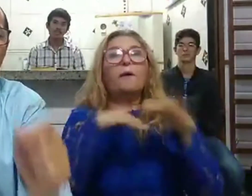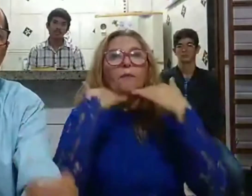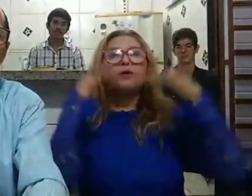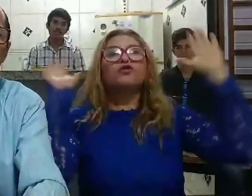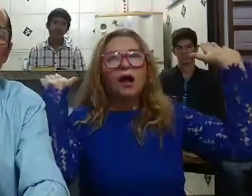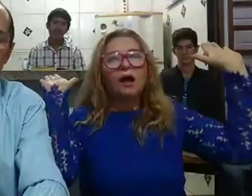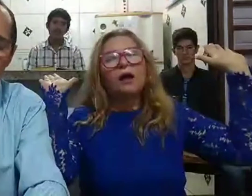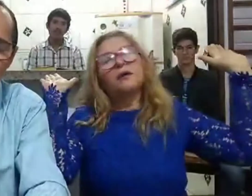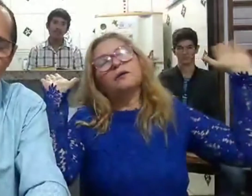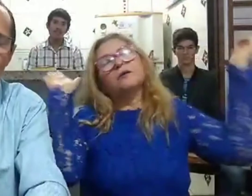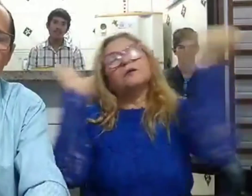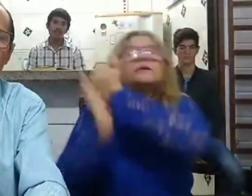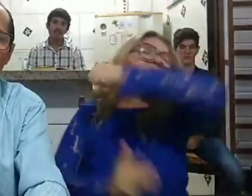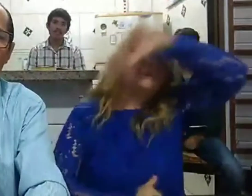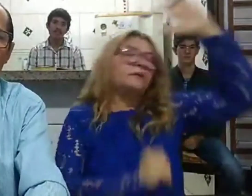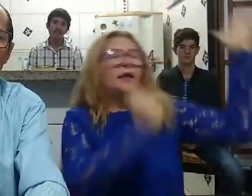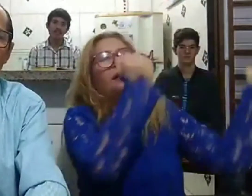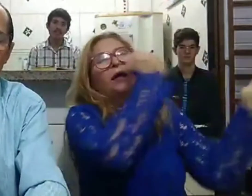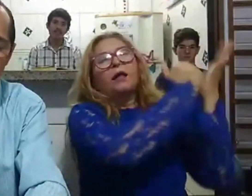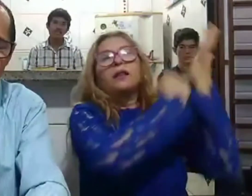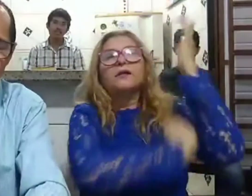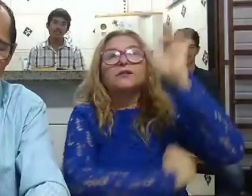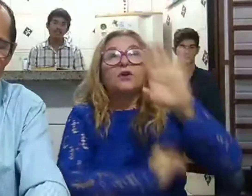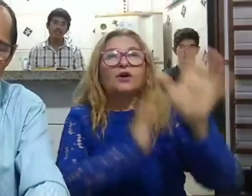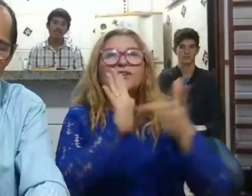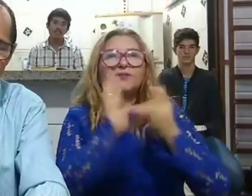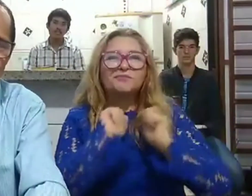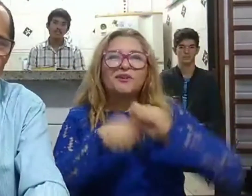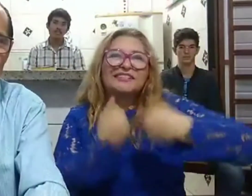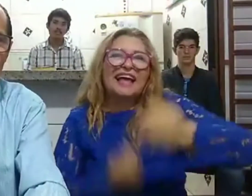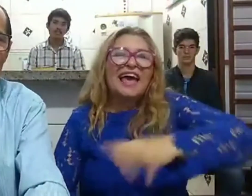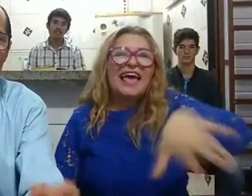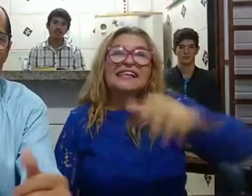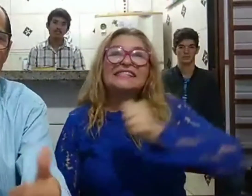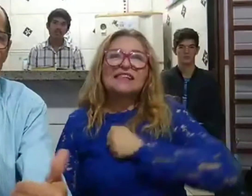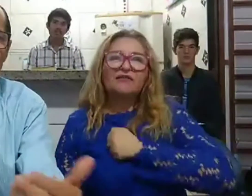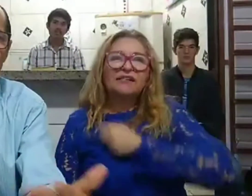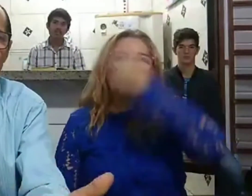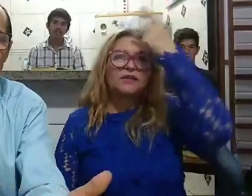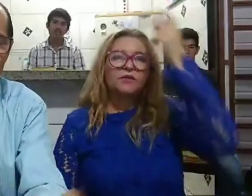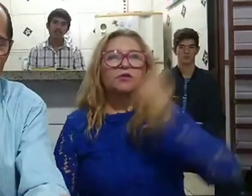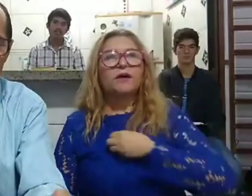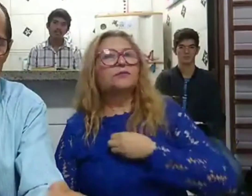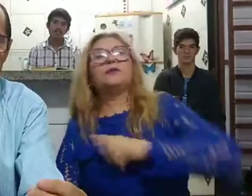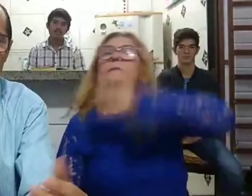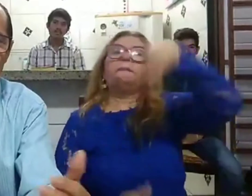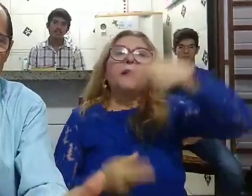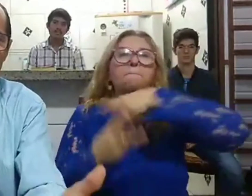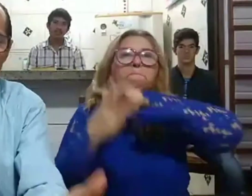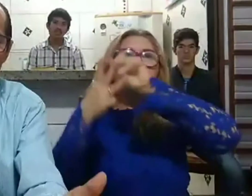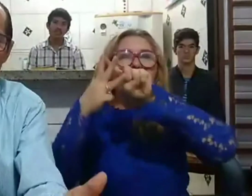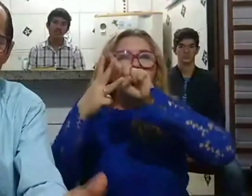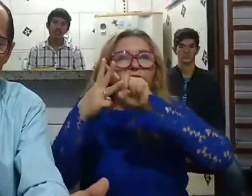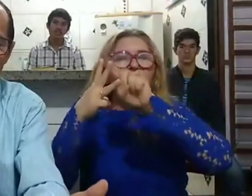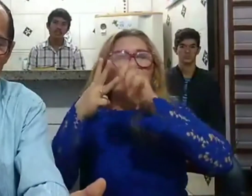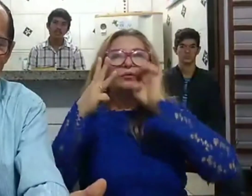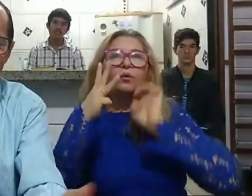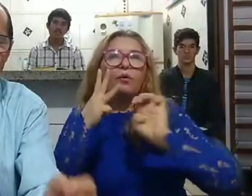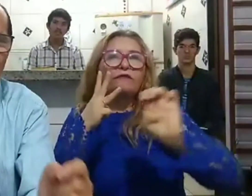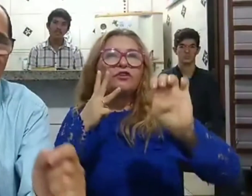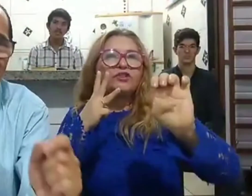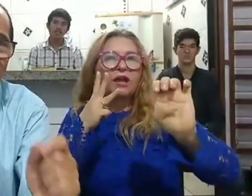na cruz, somente Ele pode salvar o pecador. Então, o primeiro fato que compõe o conteúdo do